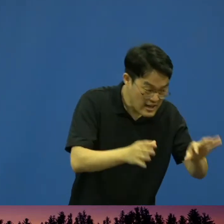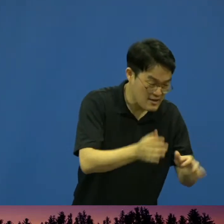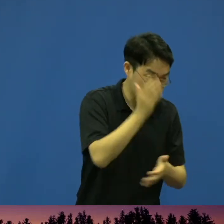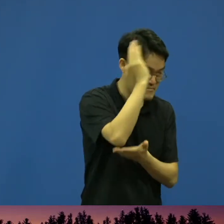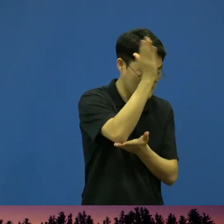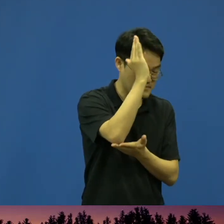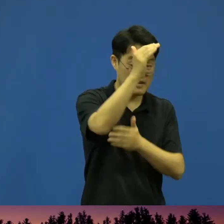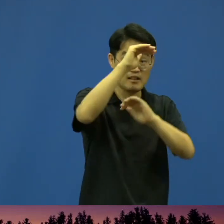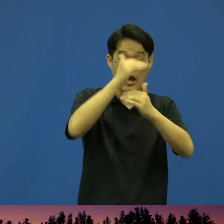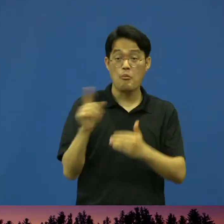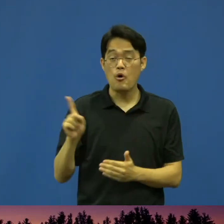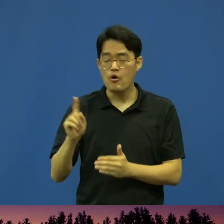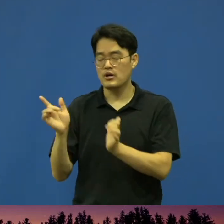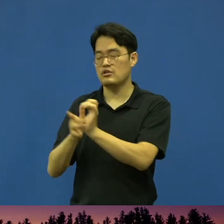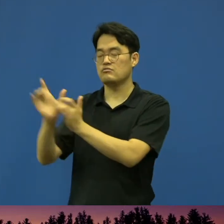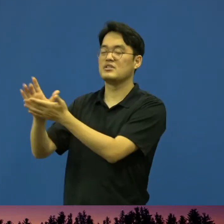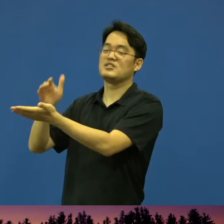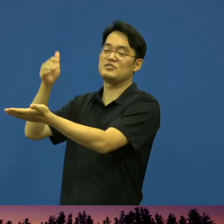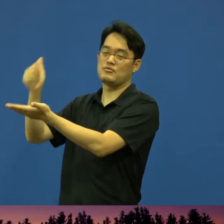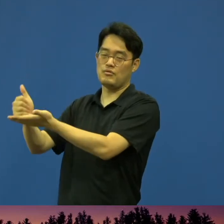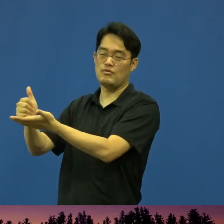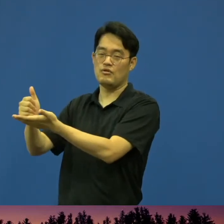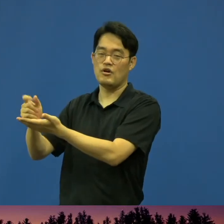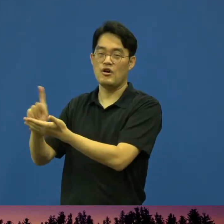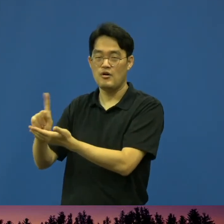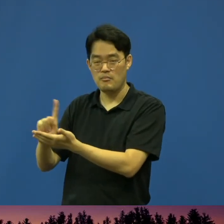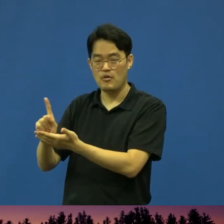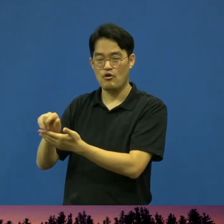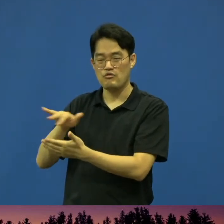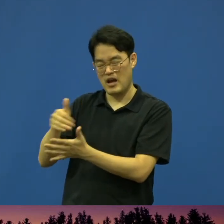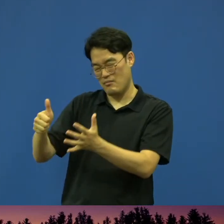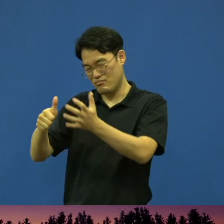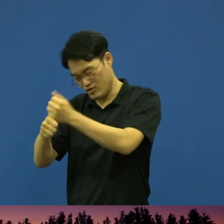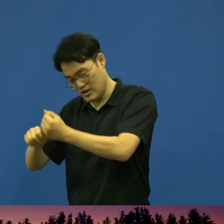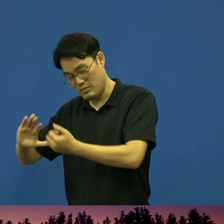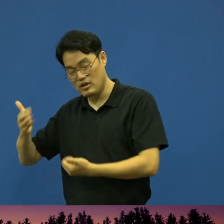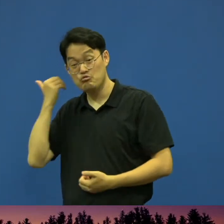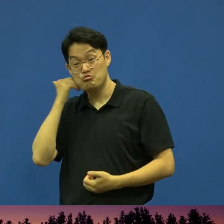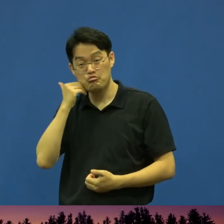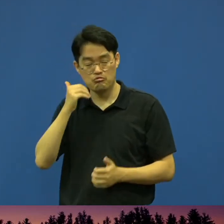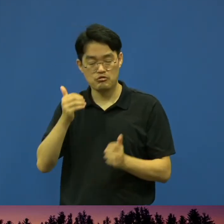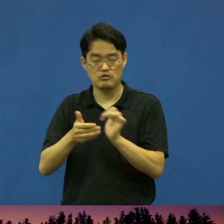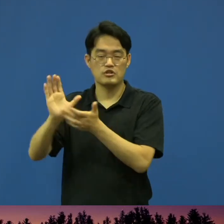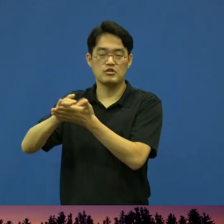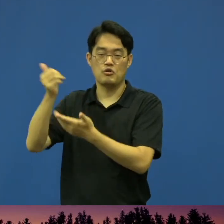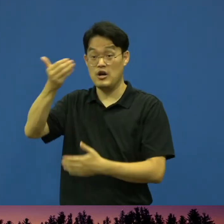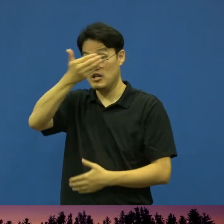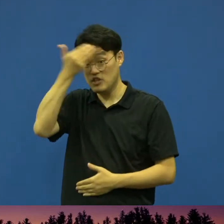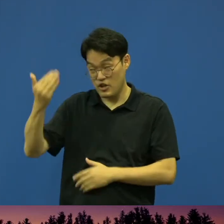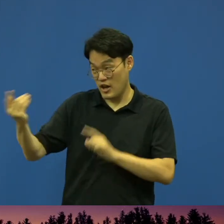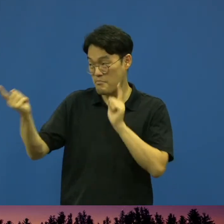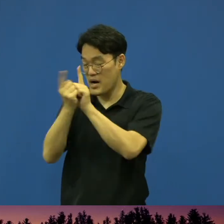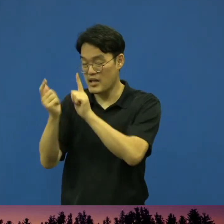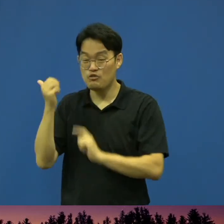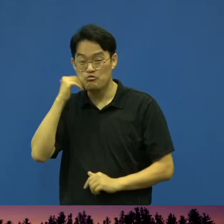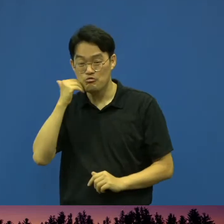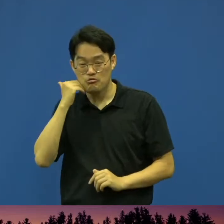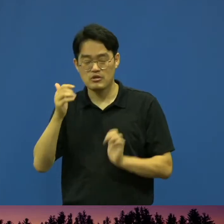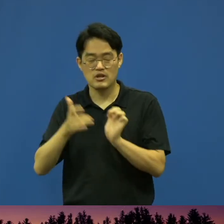무엇입니까? 다음 세대가 붙잡아야 될 분은 누구십니까? 청년 세대가 만나야 될 분은